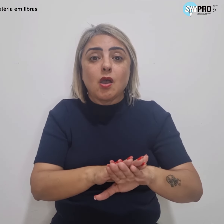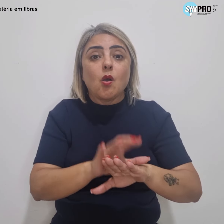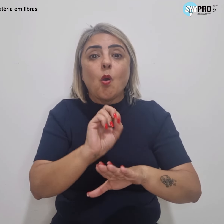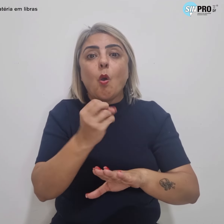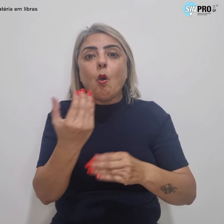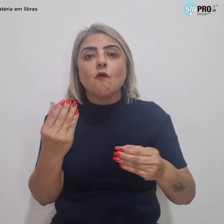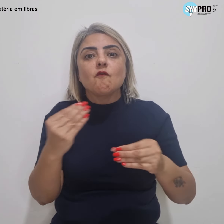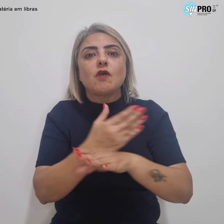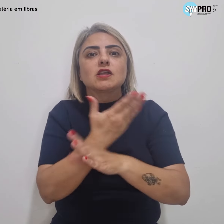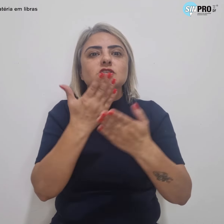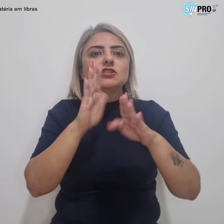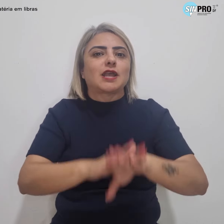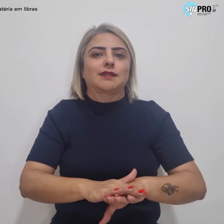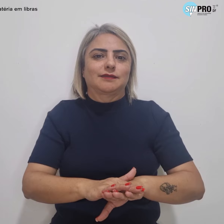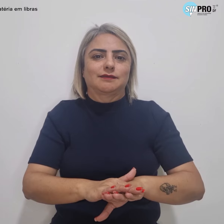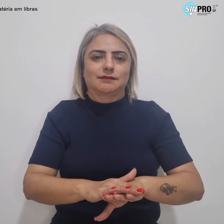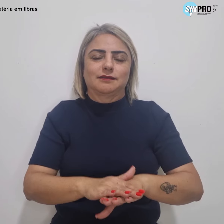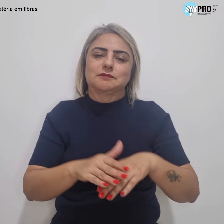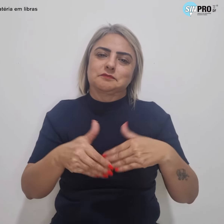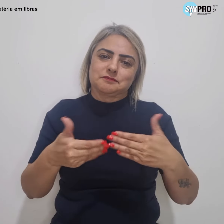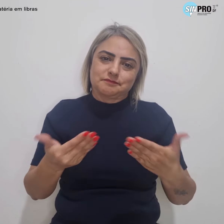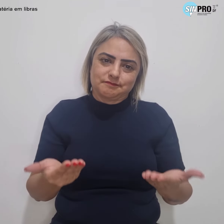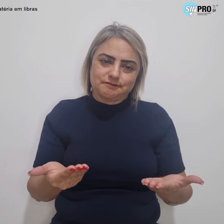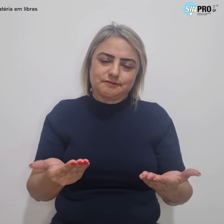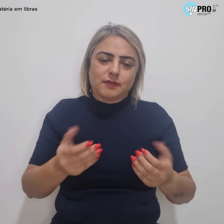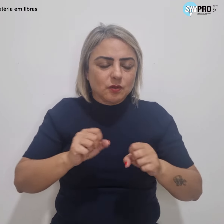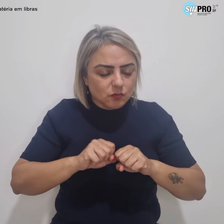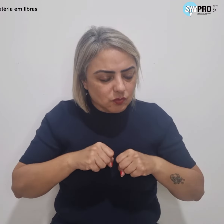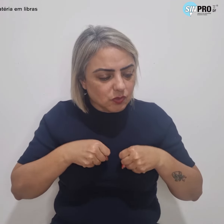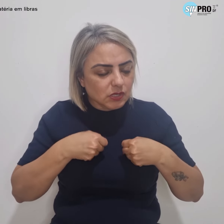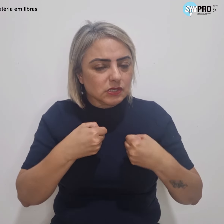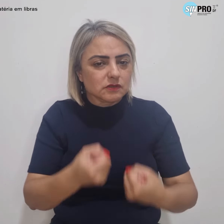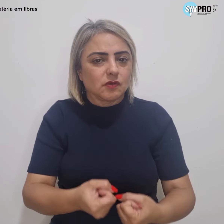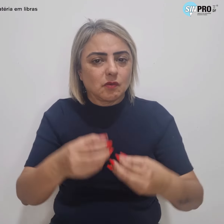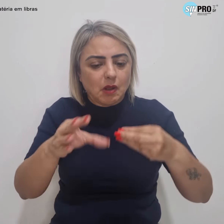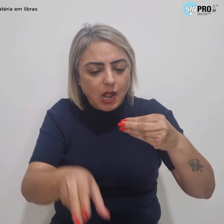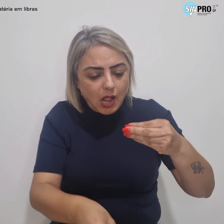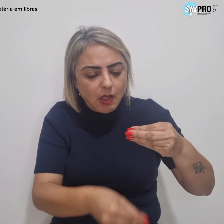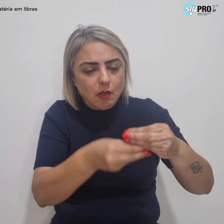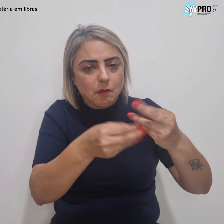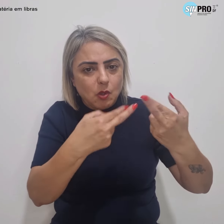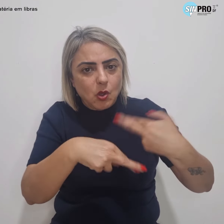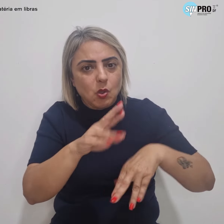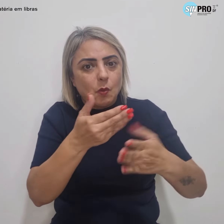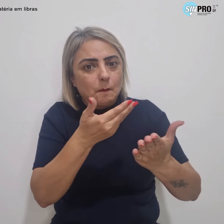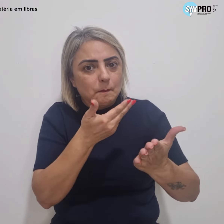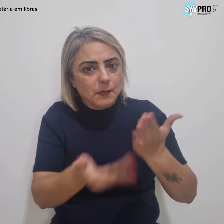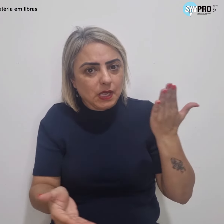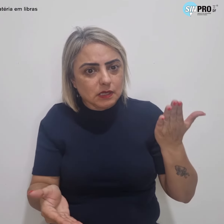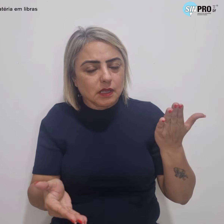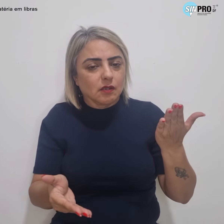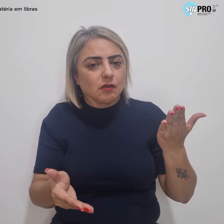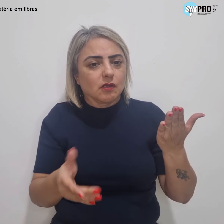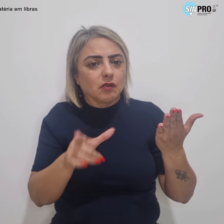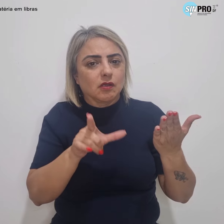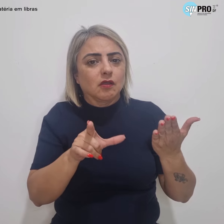fechadas. Então, o esforço para repor o que foi perdido foi insuficiente.